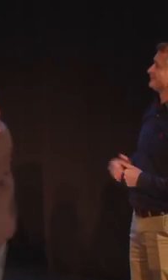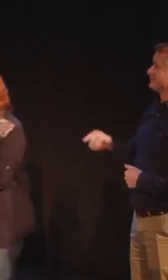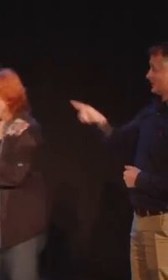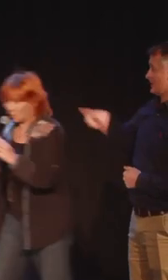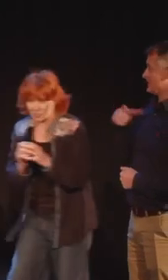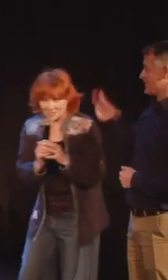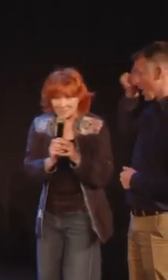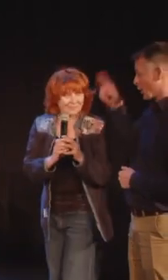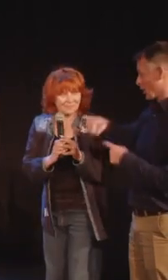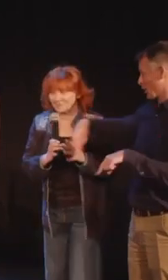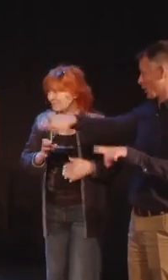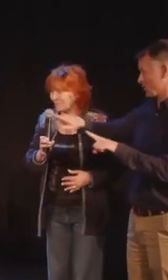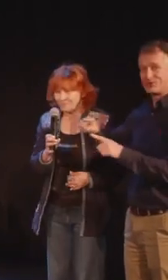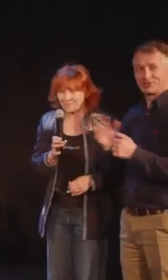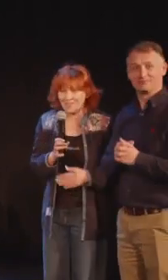Ei sunt eroii noștri